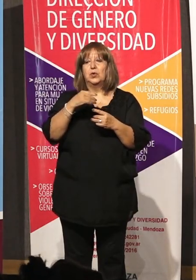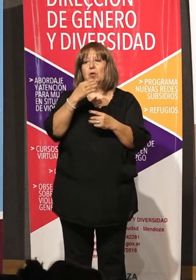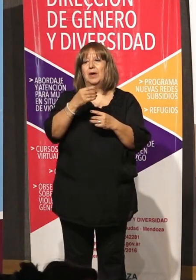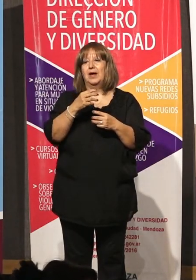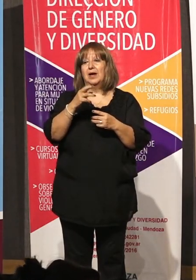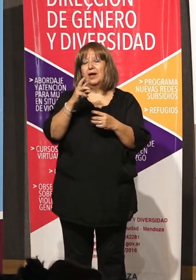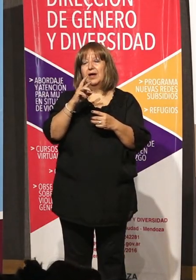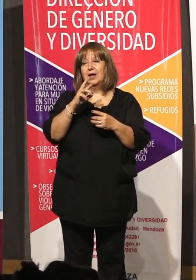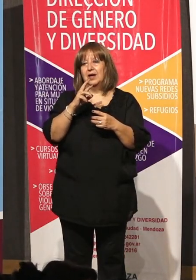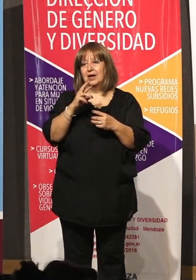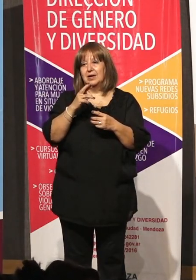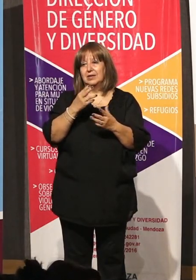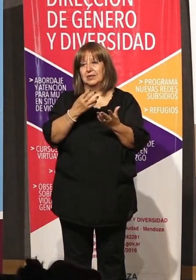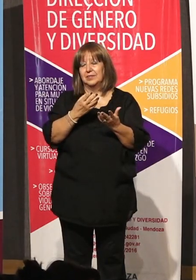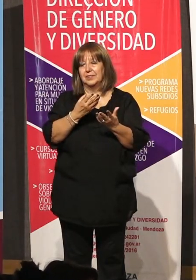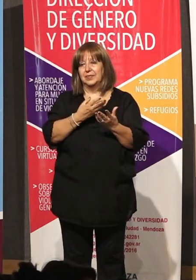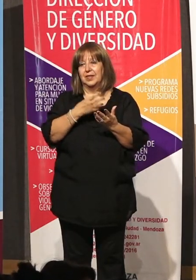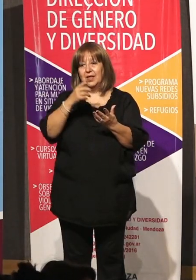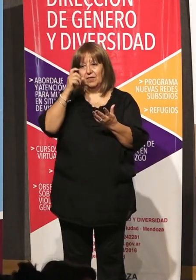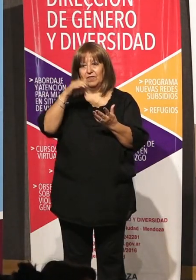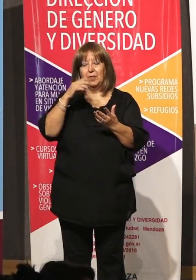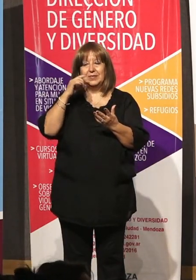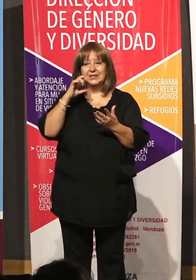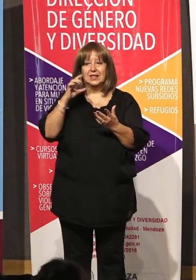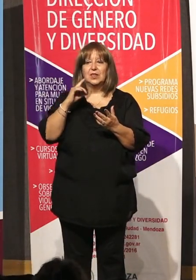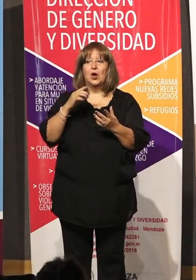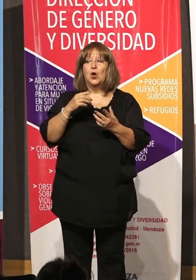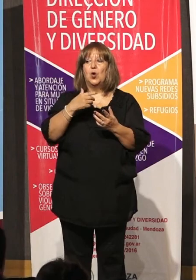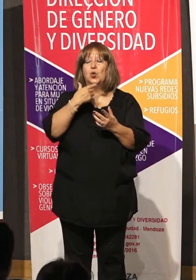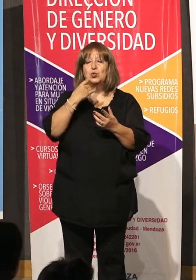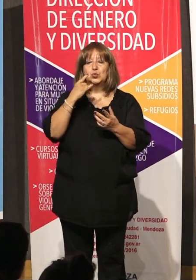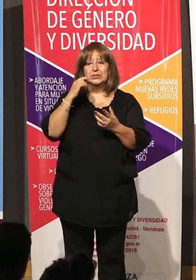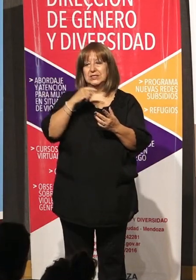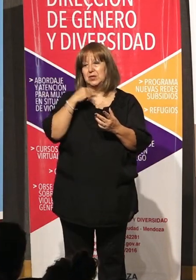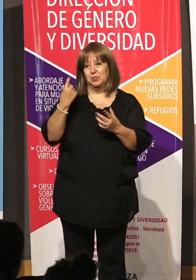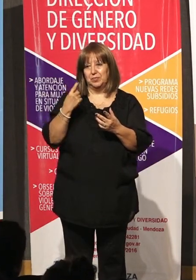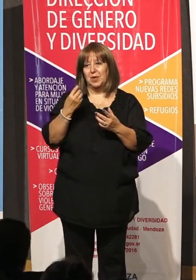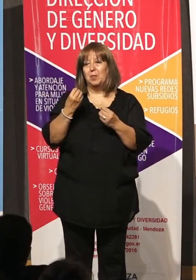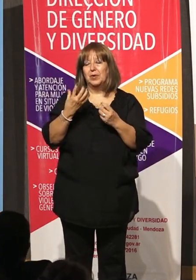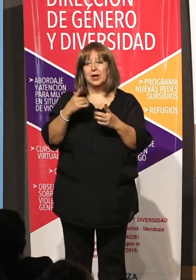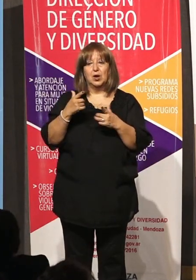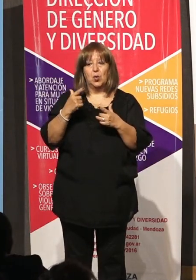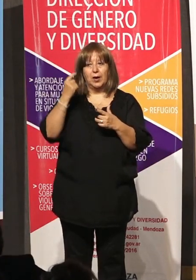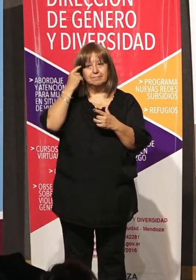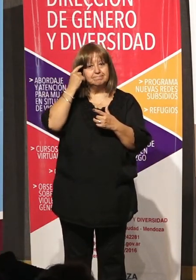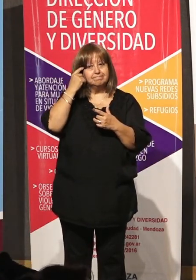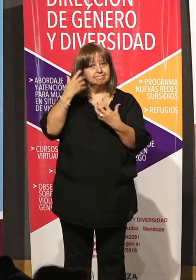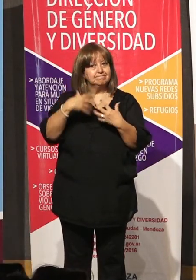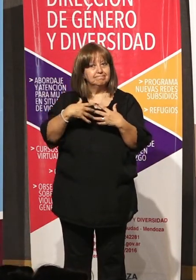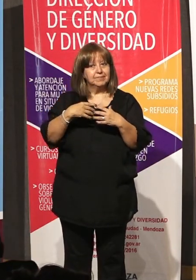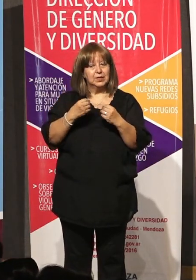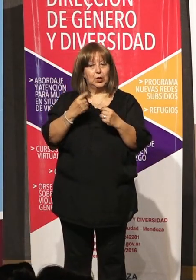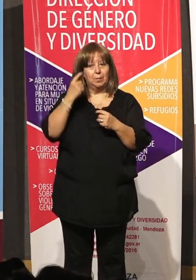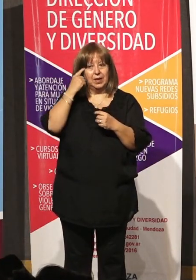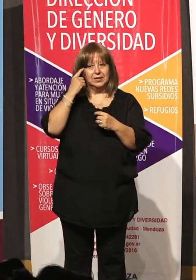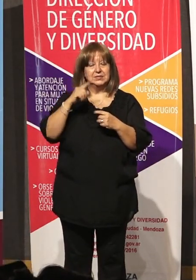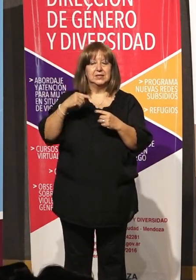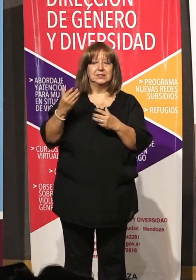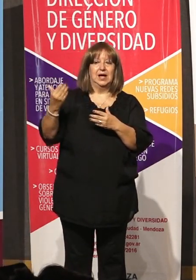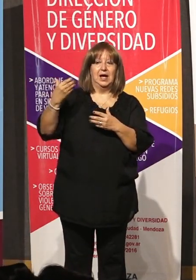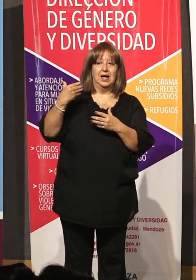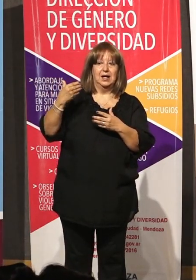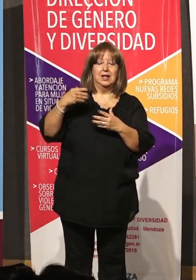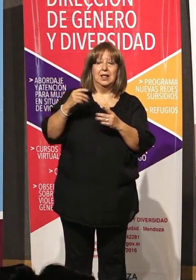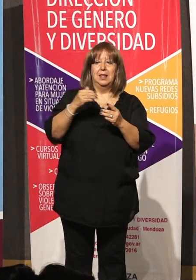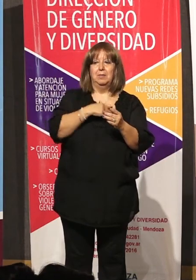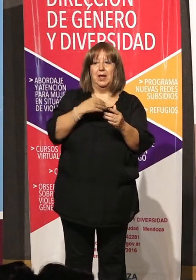sí va a ser un homicidio. No sé si está metido. Sí, sí. Homicidio, porque no tiene los recursos. Y ayer justo me fue a pedir ayuda